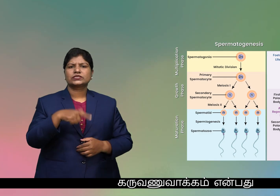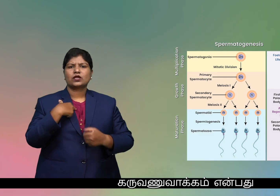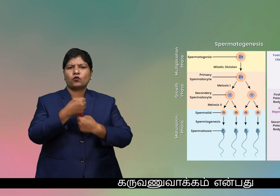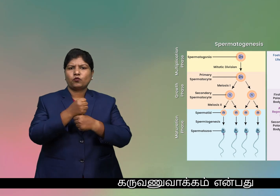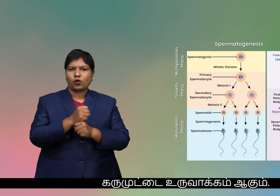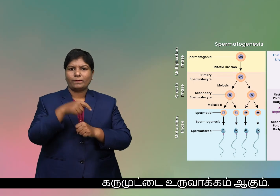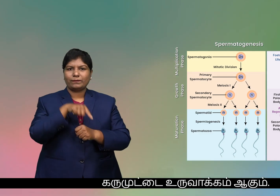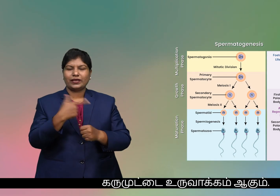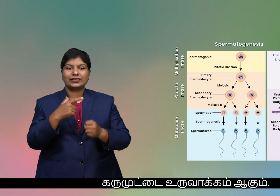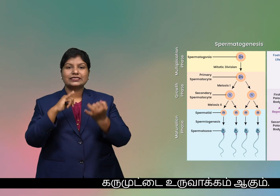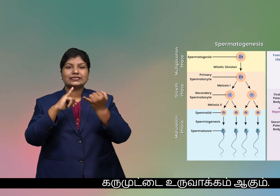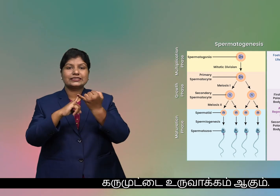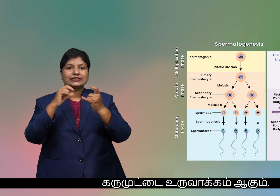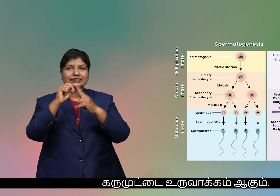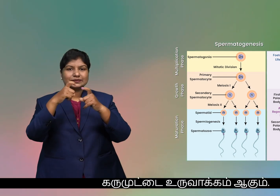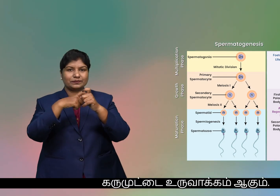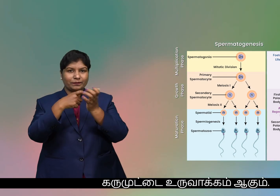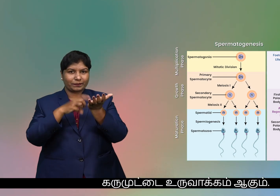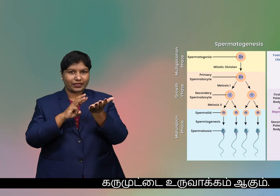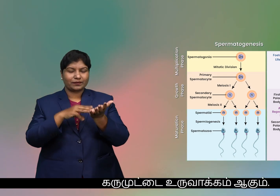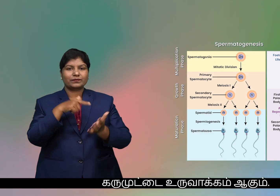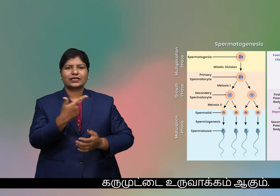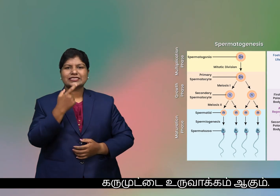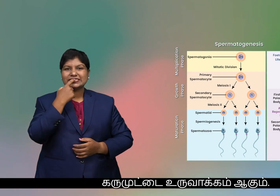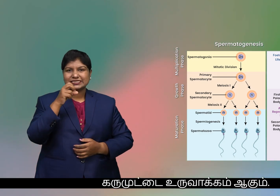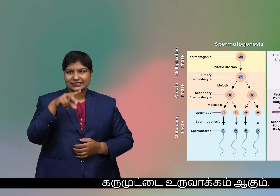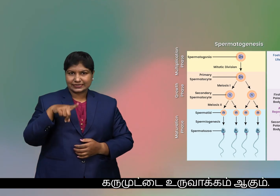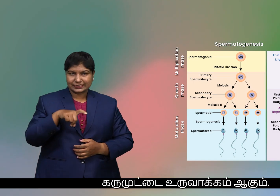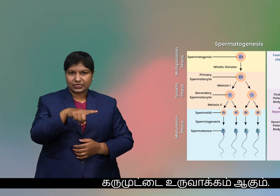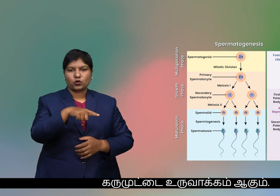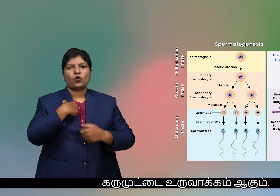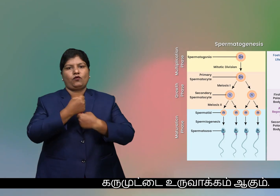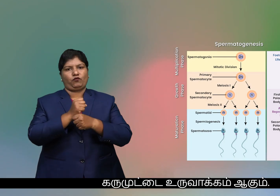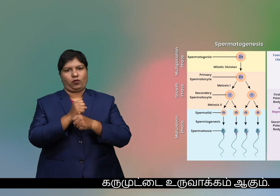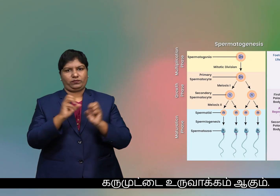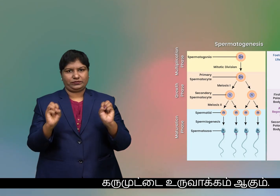கருவணுவாக்கம் என்பது கருமுட்டையை உருவாக்கம் ஆகும்.